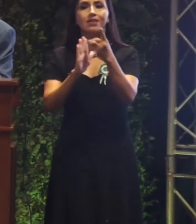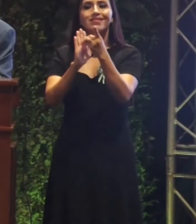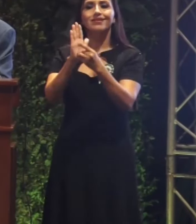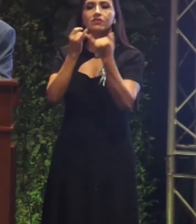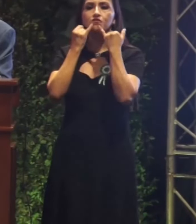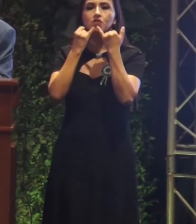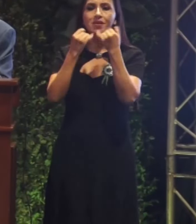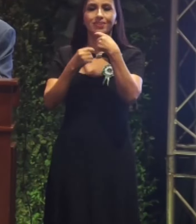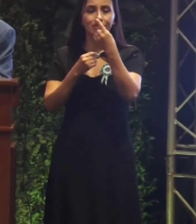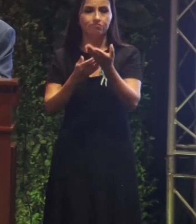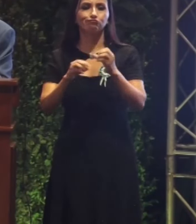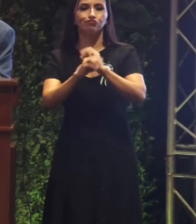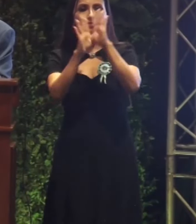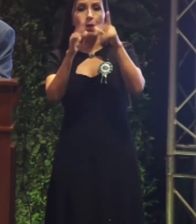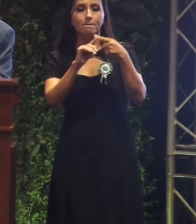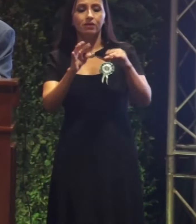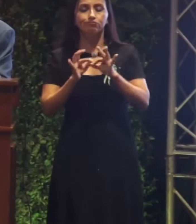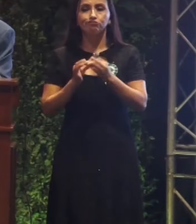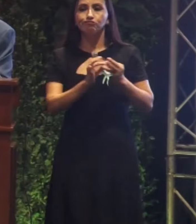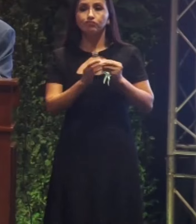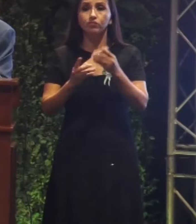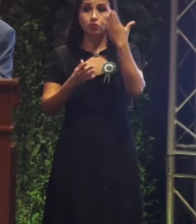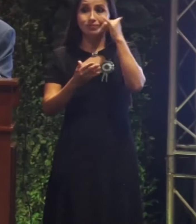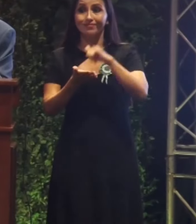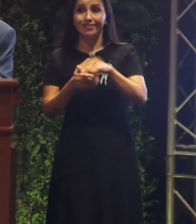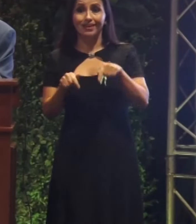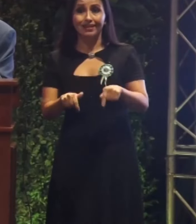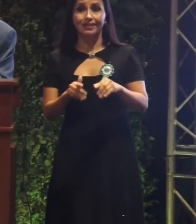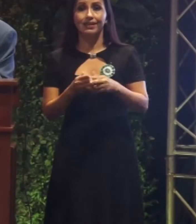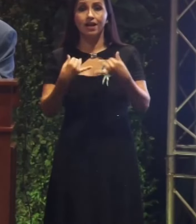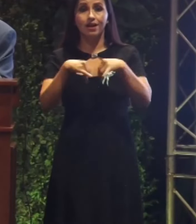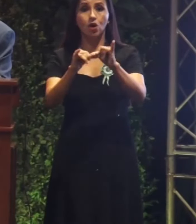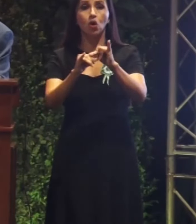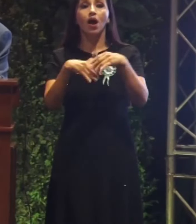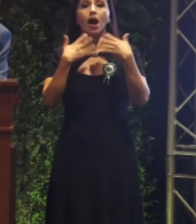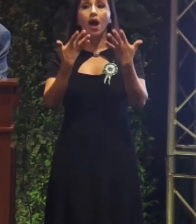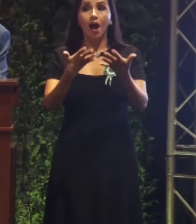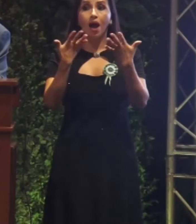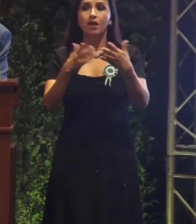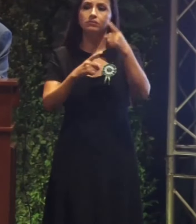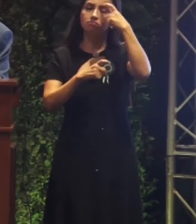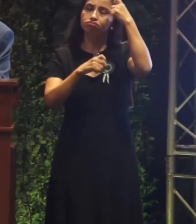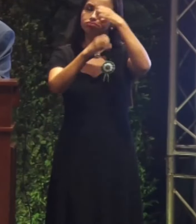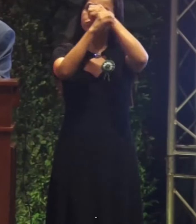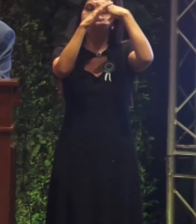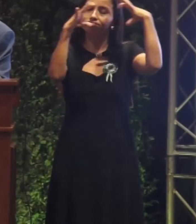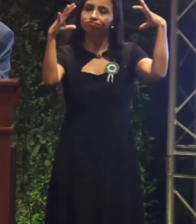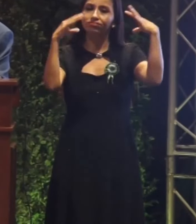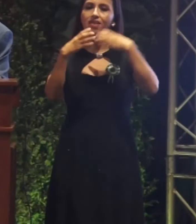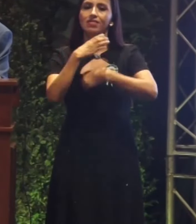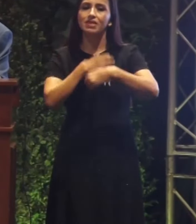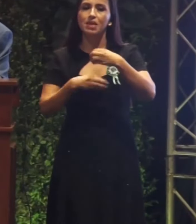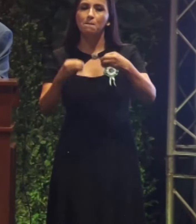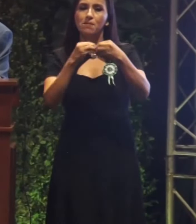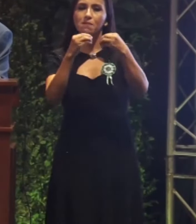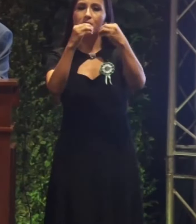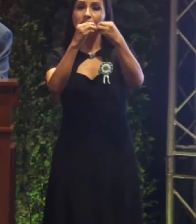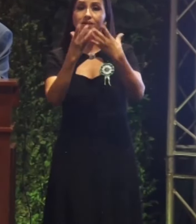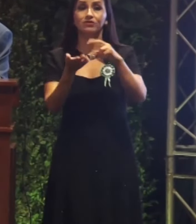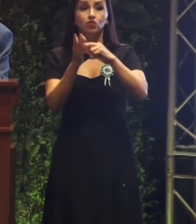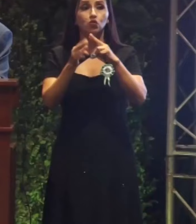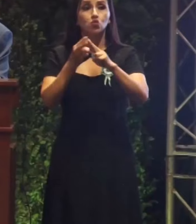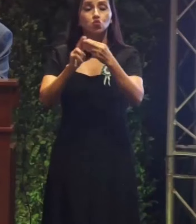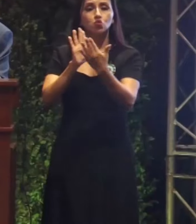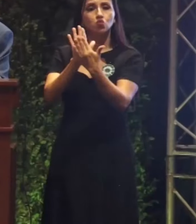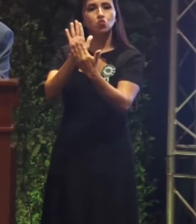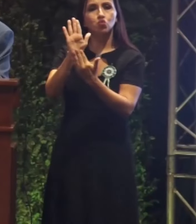lo demuestran. Pero hay que ajustar porque aquí todavía hay posibilidad de soñar y de desear más. Los números